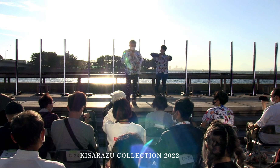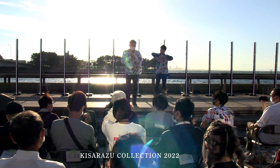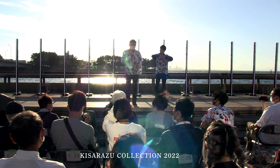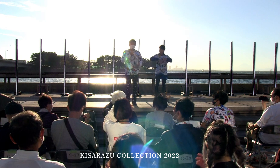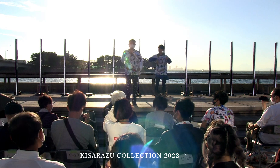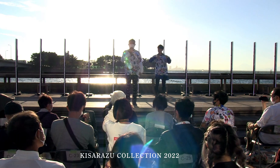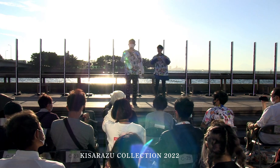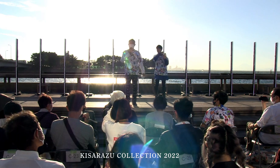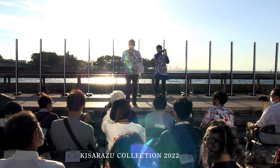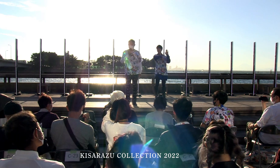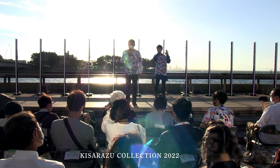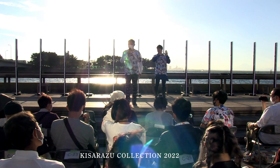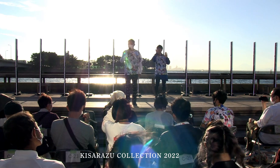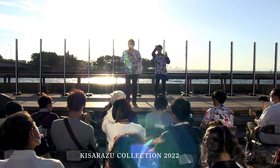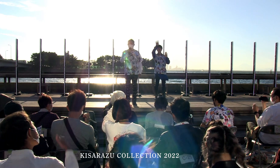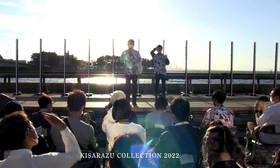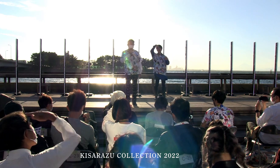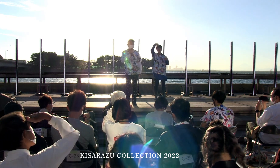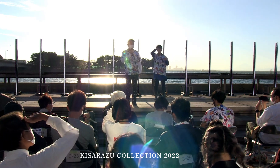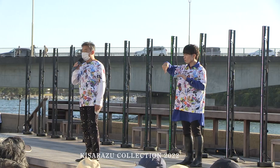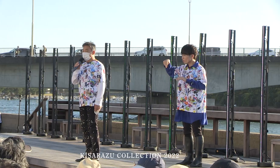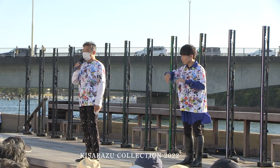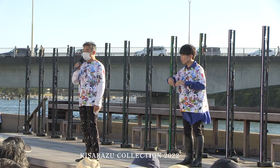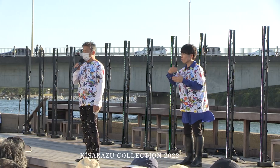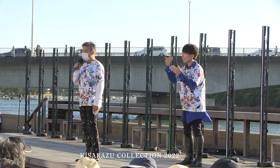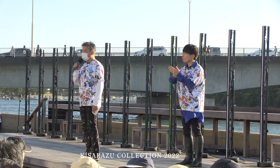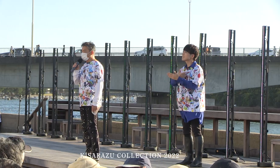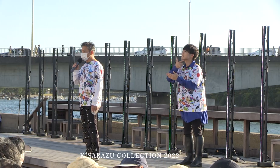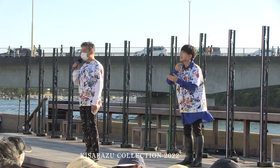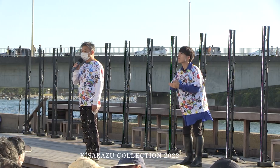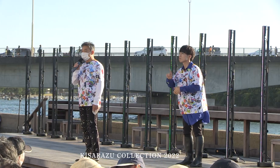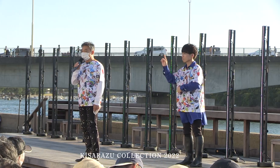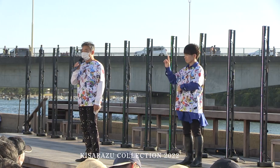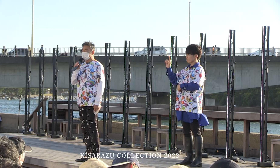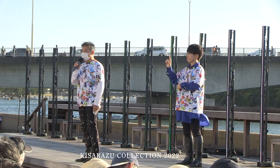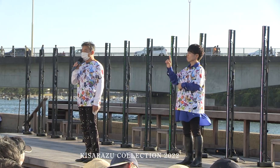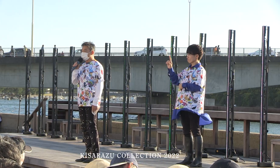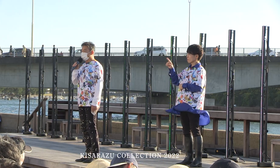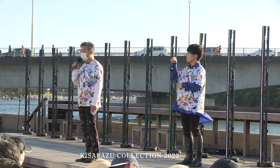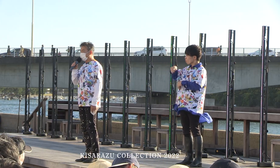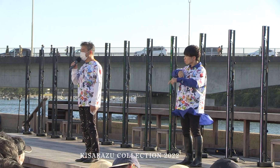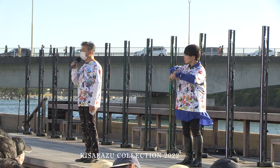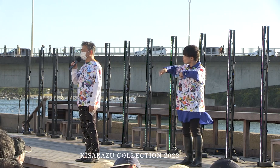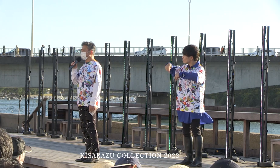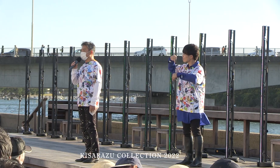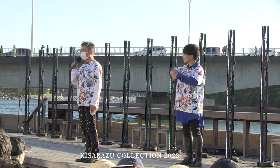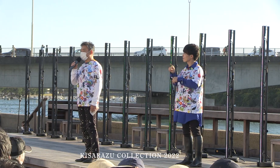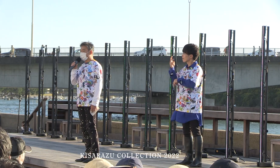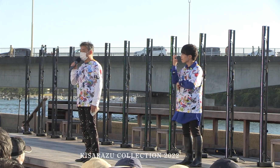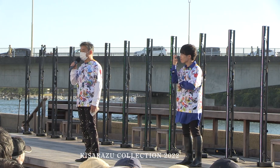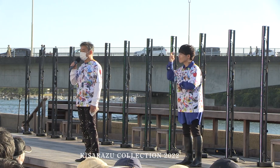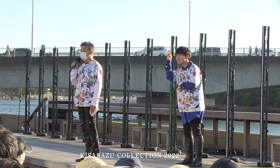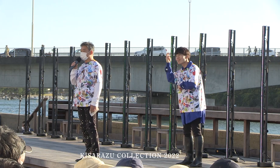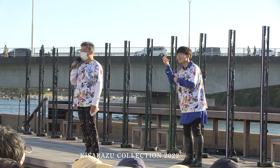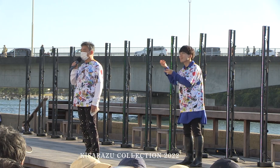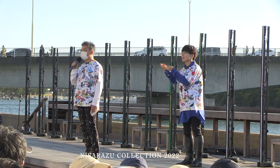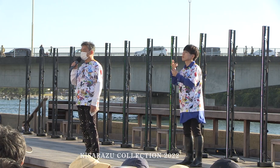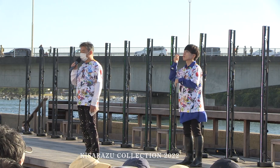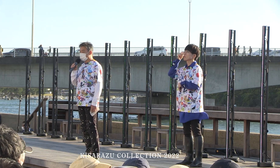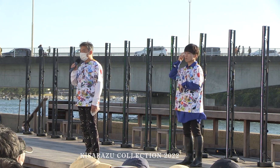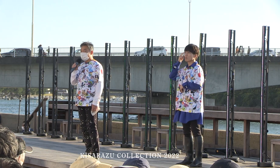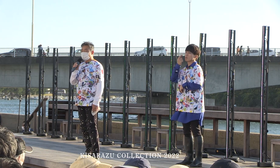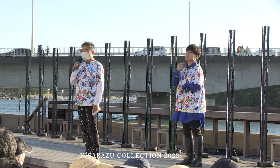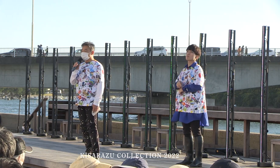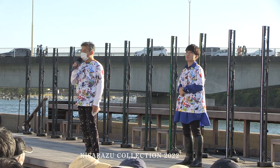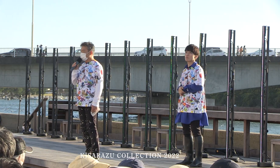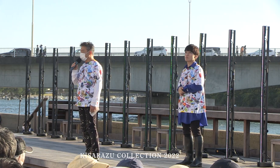更津に残したいものということでございます。このファッションショーの中で何か見つけていただければというふうに思っています